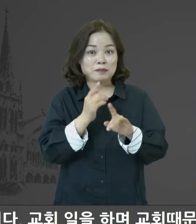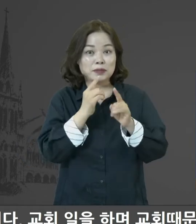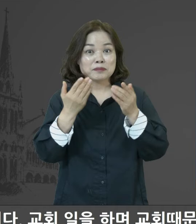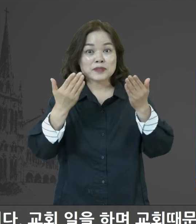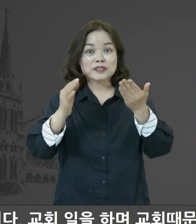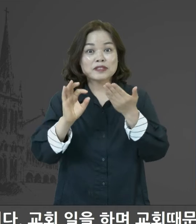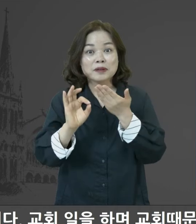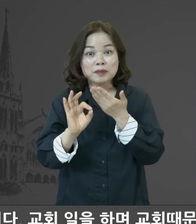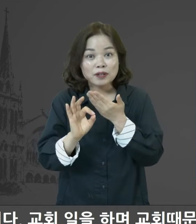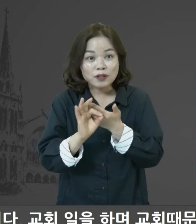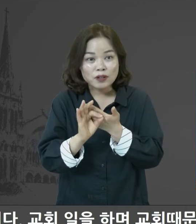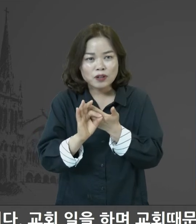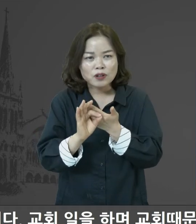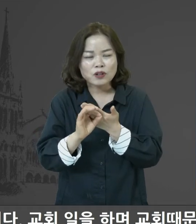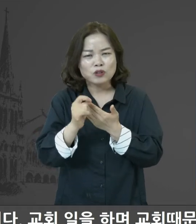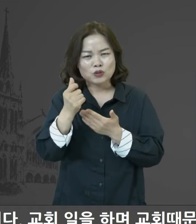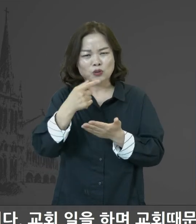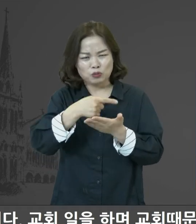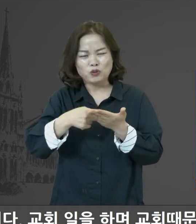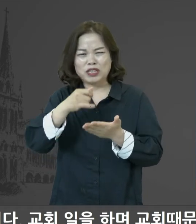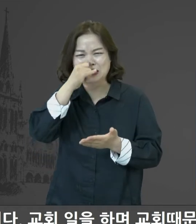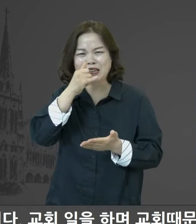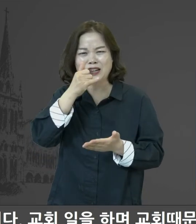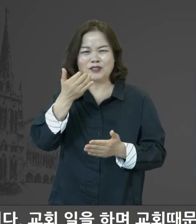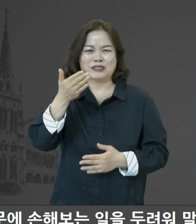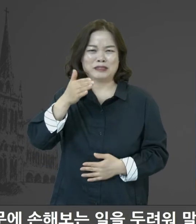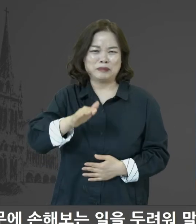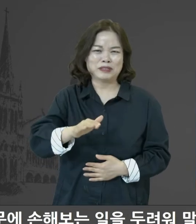말하면 좀 손해를 봐도